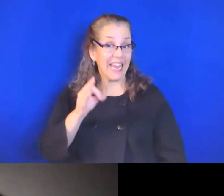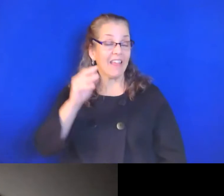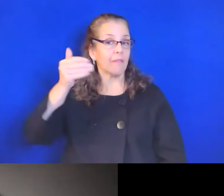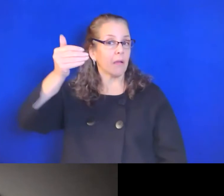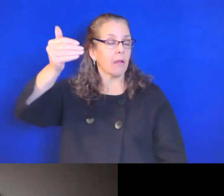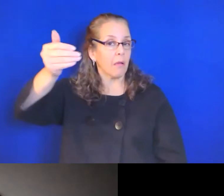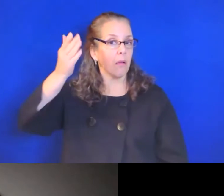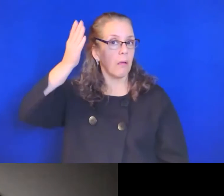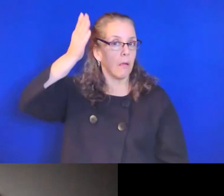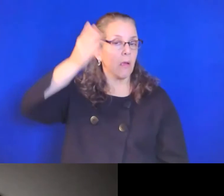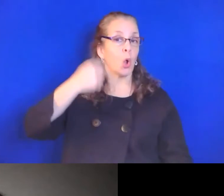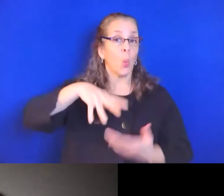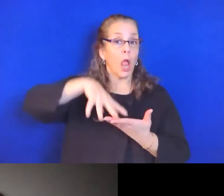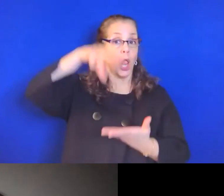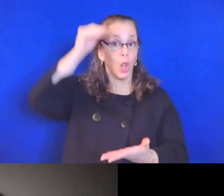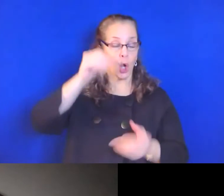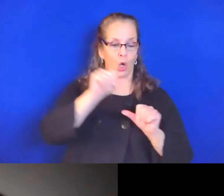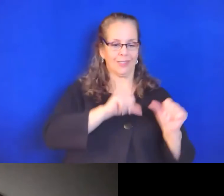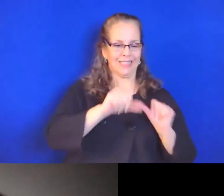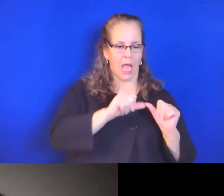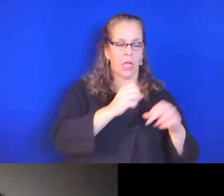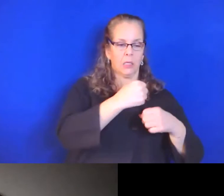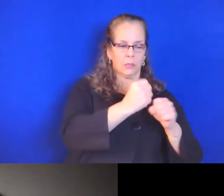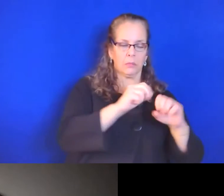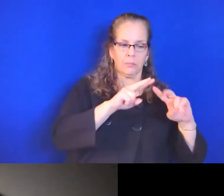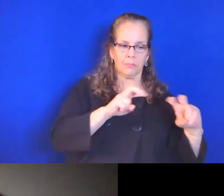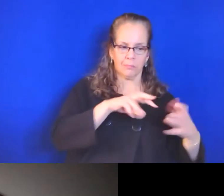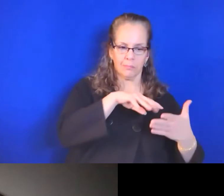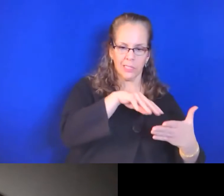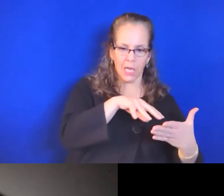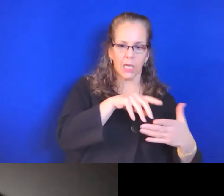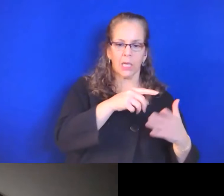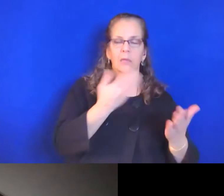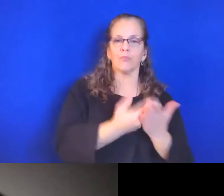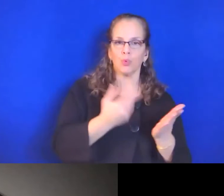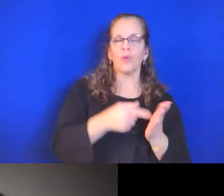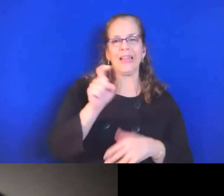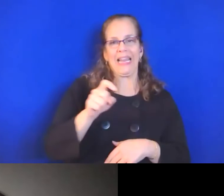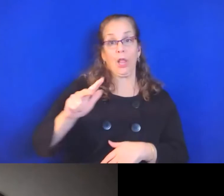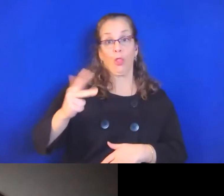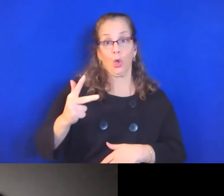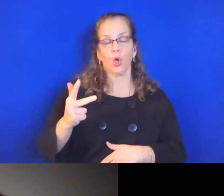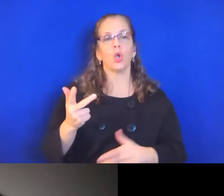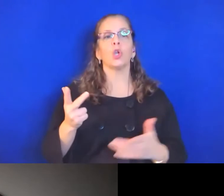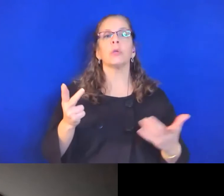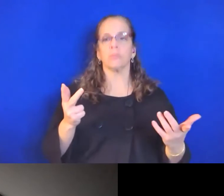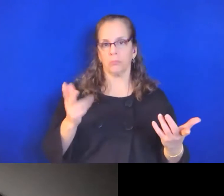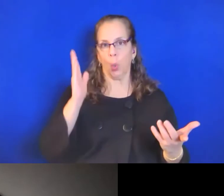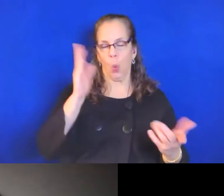是这个是算完全免疫接种完毕是的，现在的建议